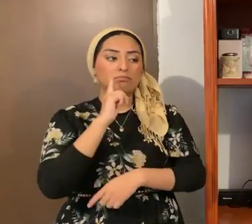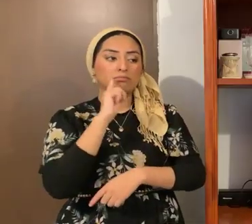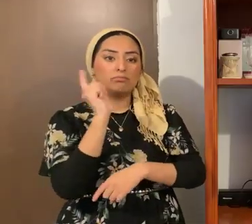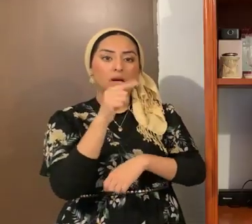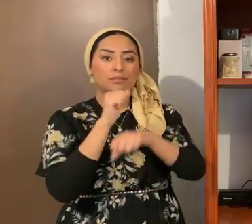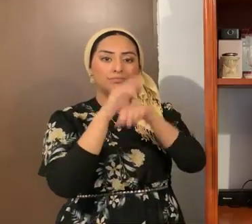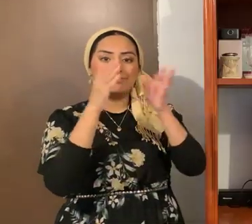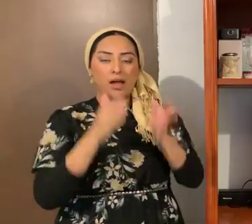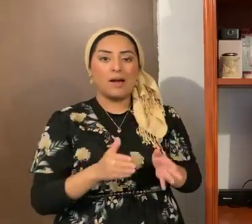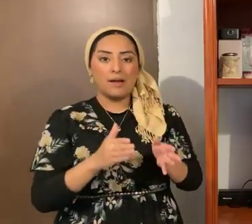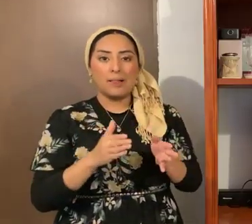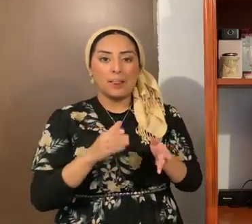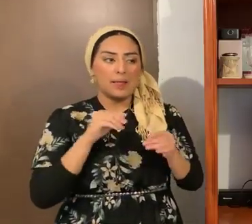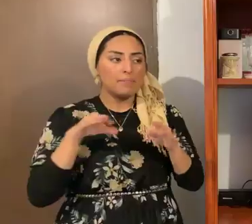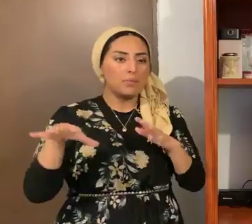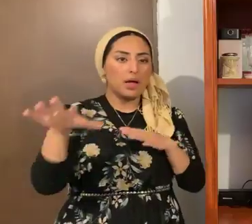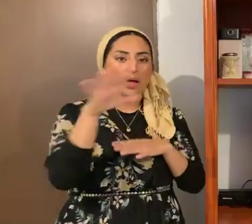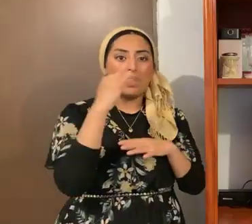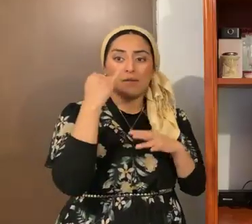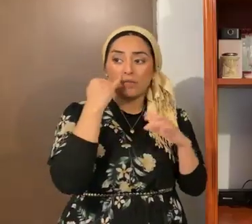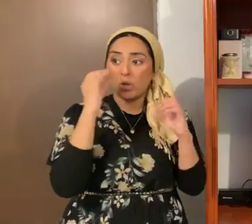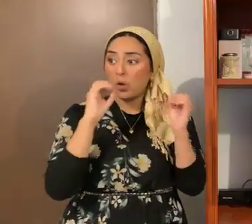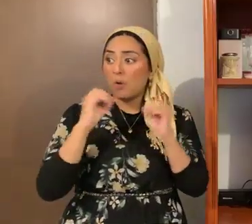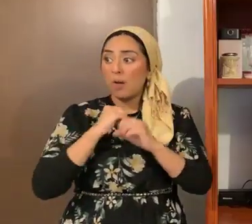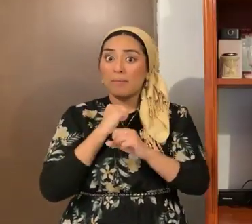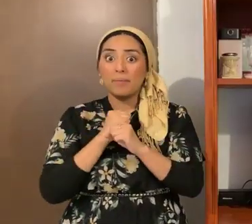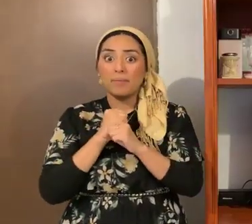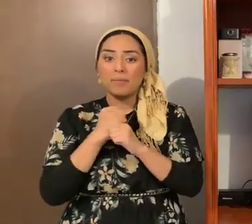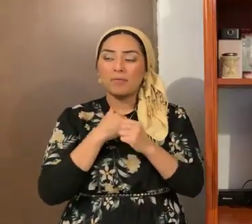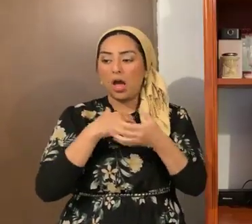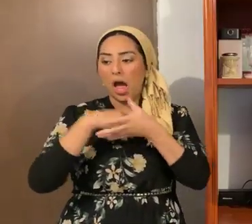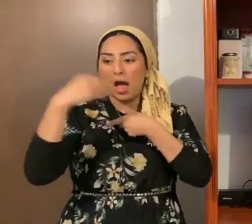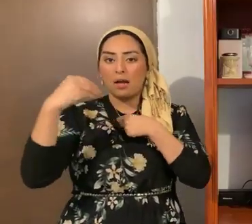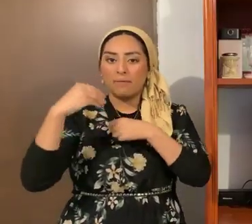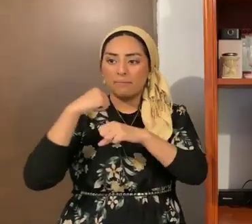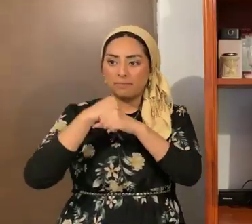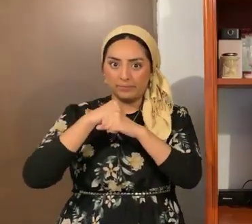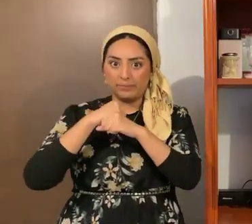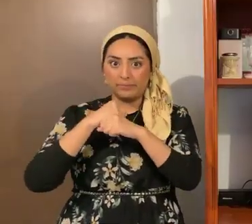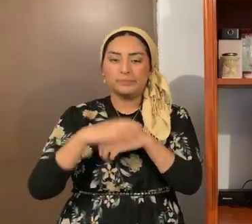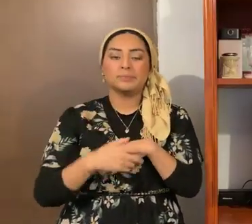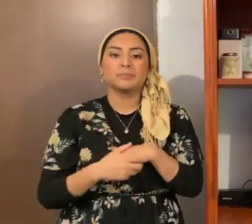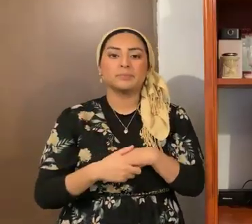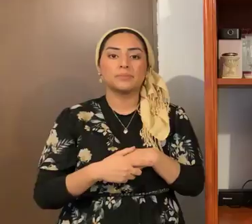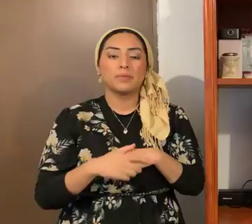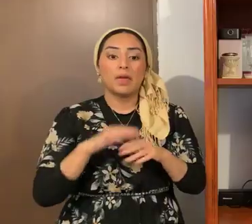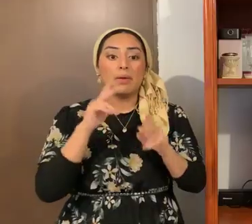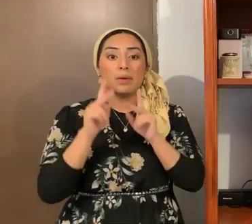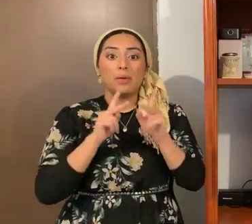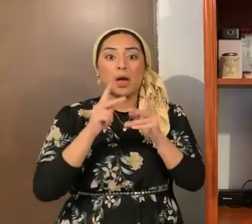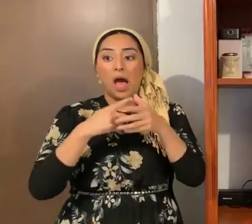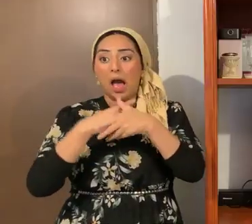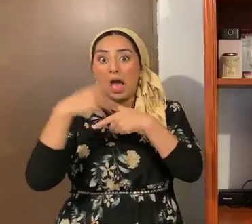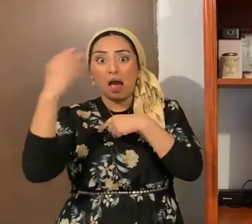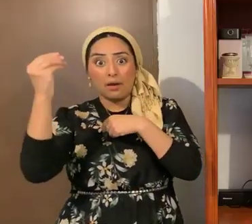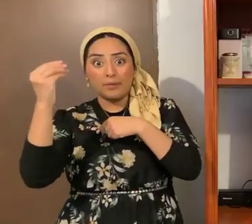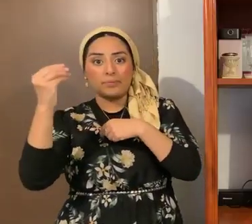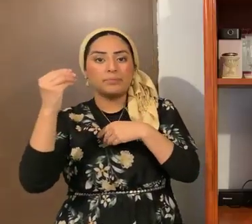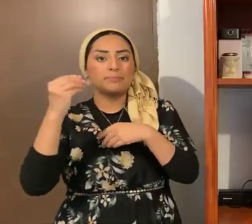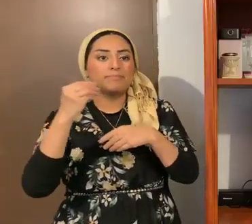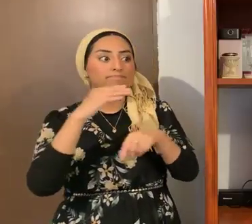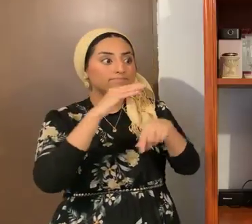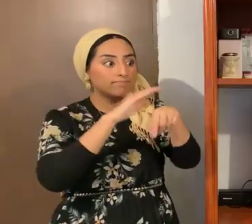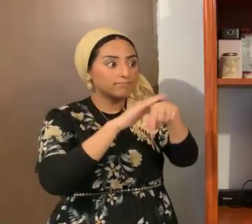mensajeros por todo el territorio de Israel, y si no hay nadie que nos defienda, saldremos a ti. Llegando los mensajeros de Gabaa de Saúl, dijeron